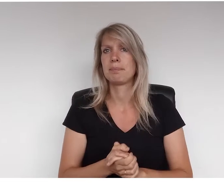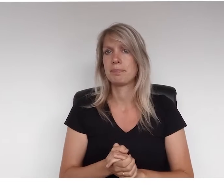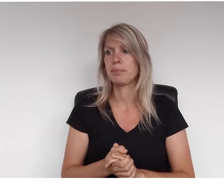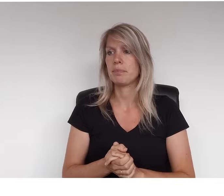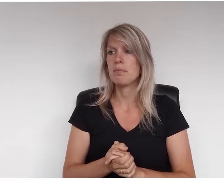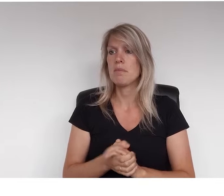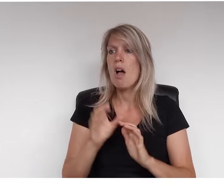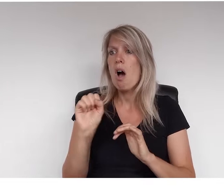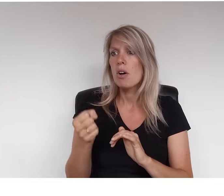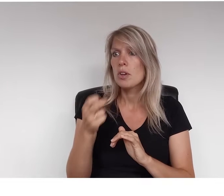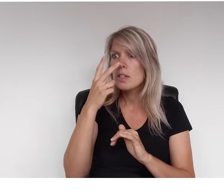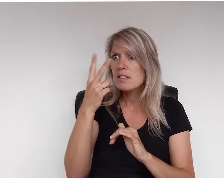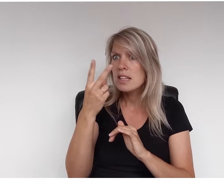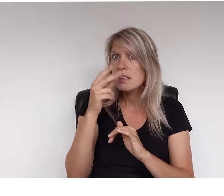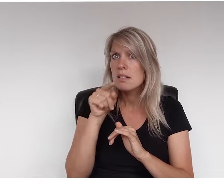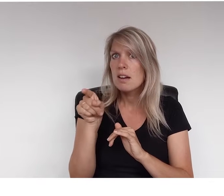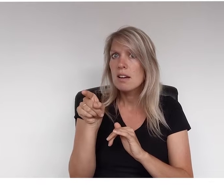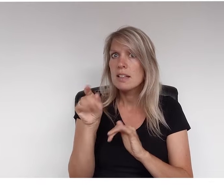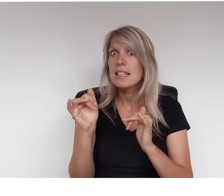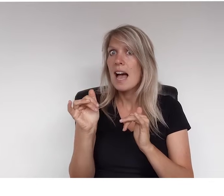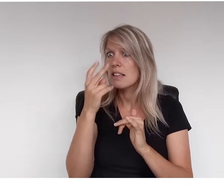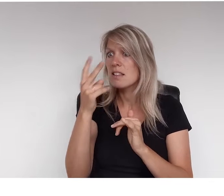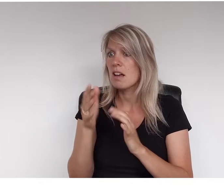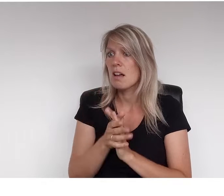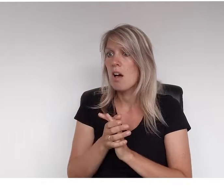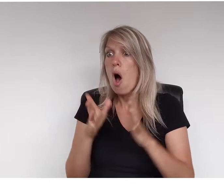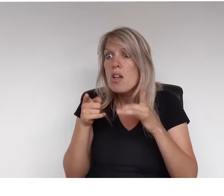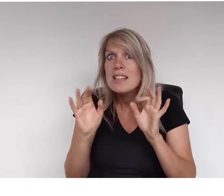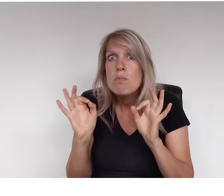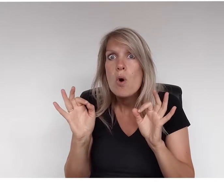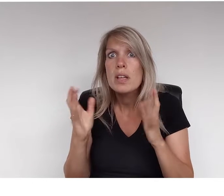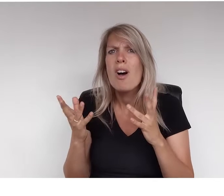Kun je ze zien? Oh, ja, ik zie ze. Zie je ze? Oh. Zijn ze mooi? Oh,